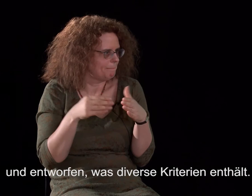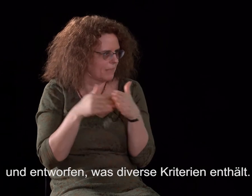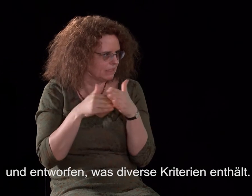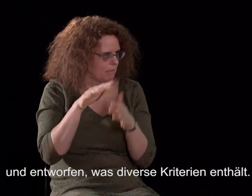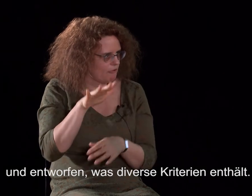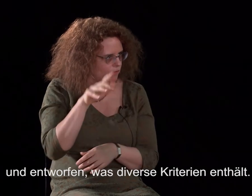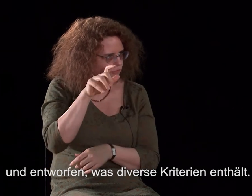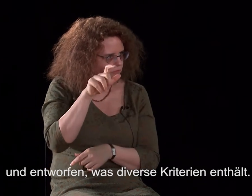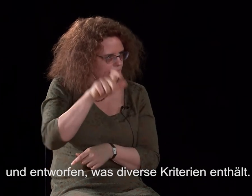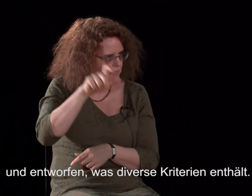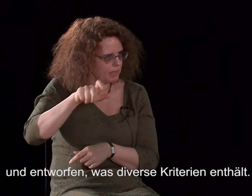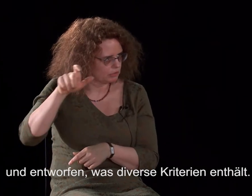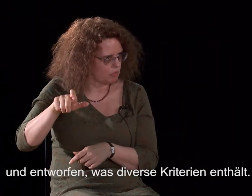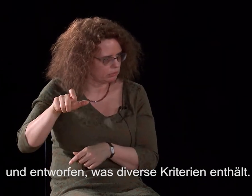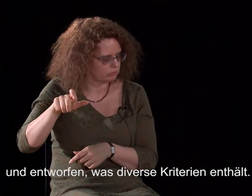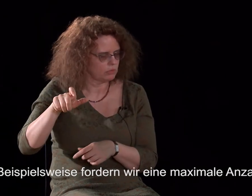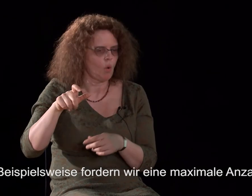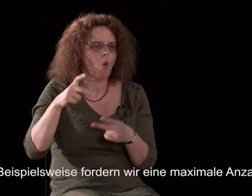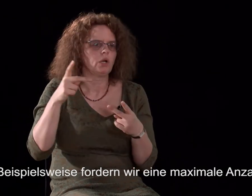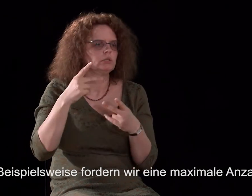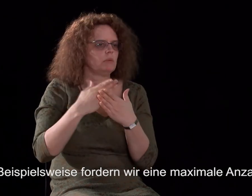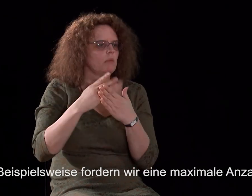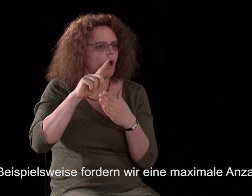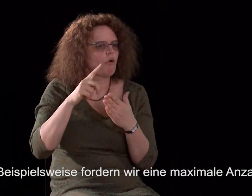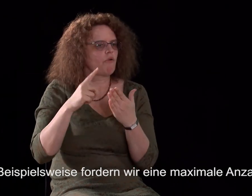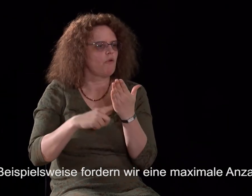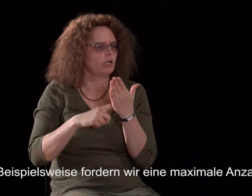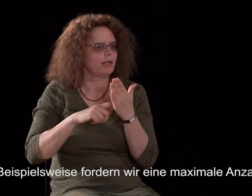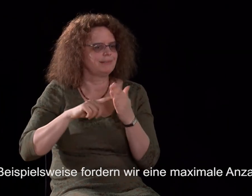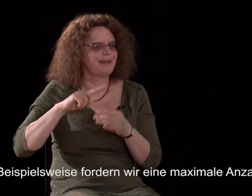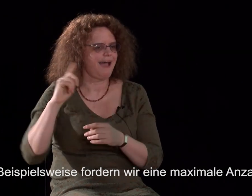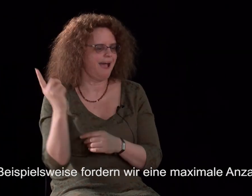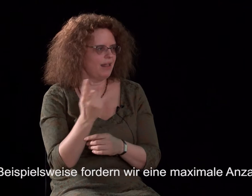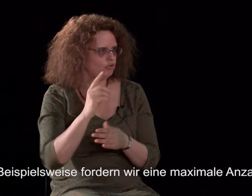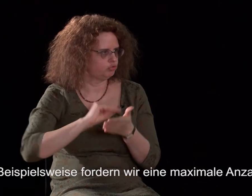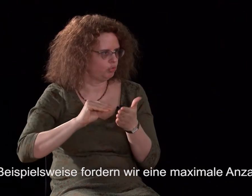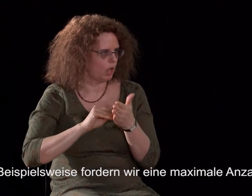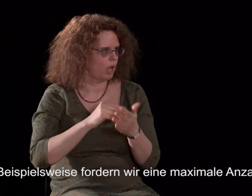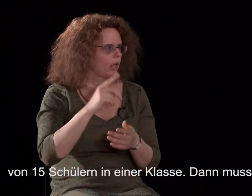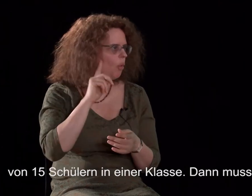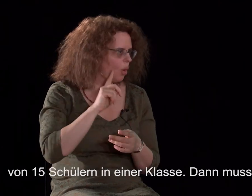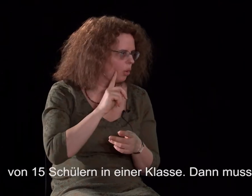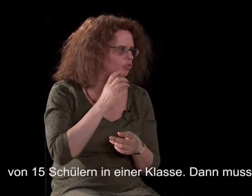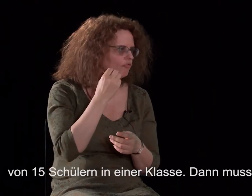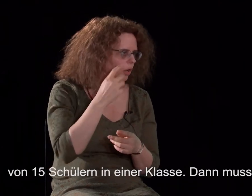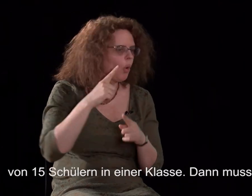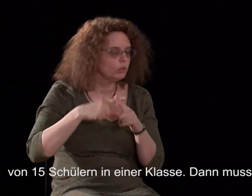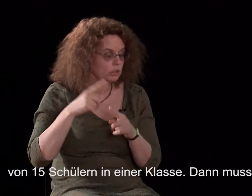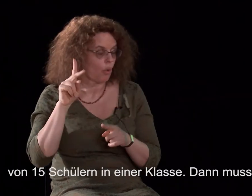das diverse Kriterien enthält. Beispielsweise fordern wir eine maximale Schülergröße von 15 Personen